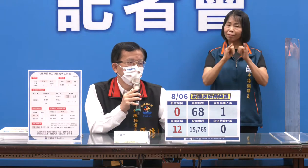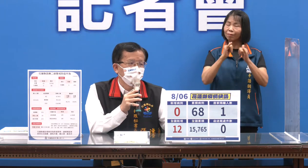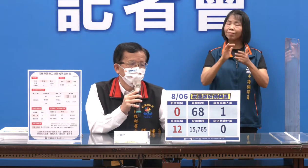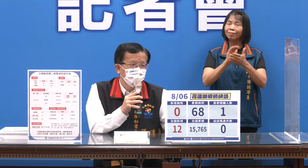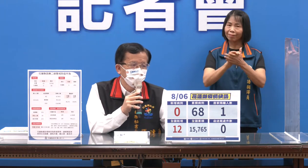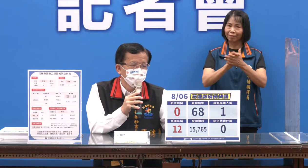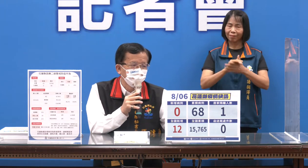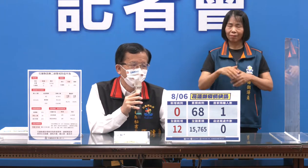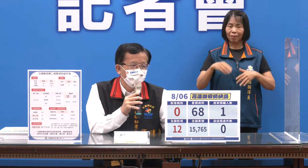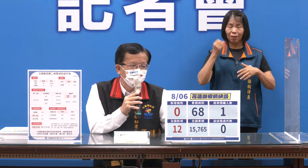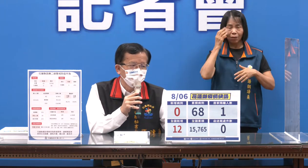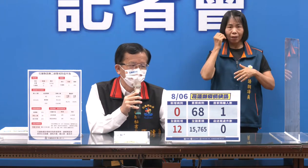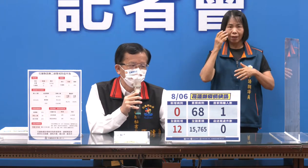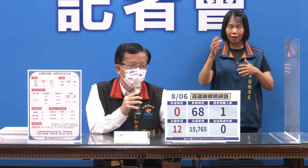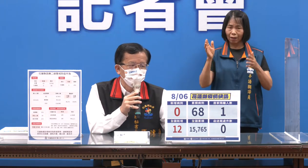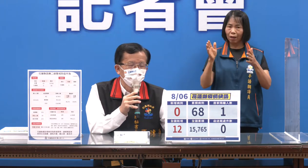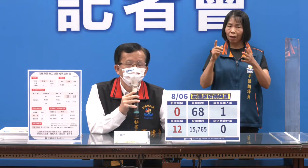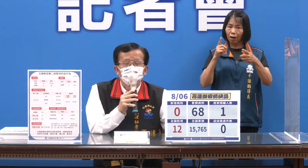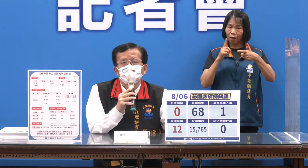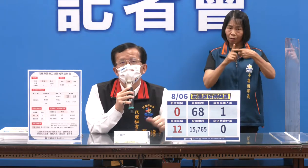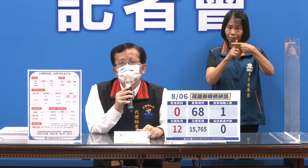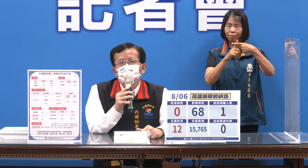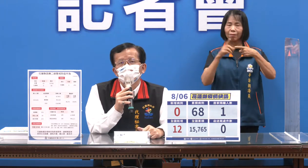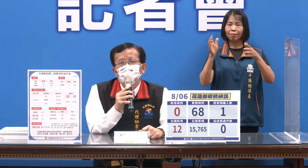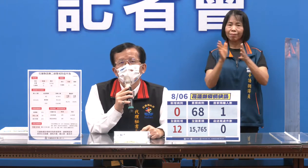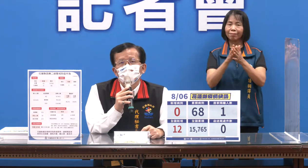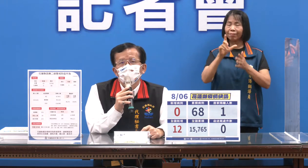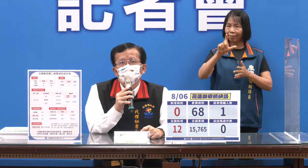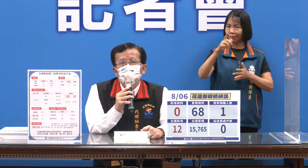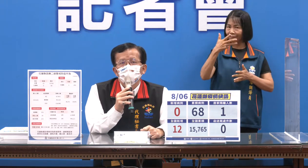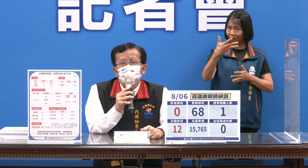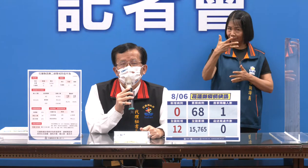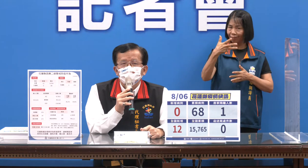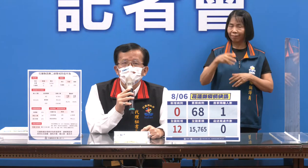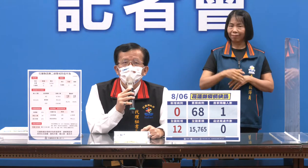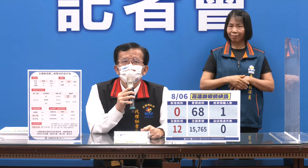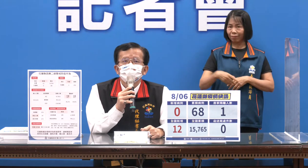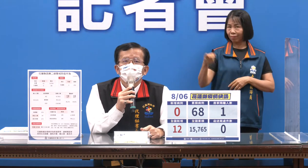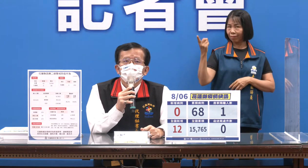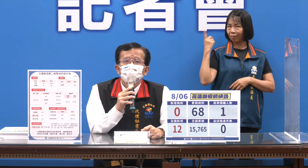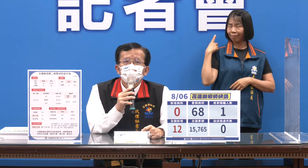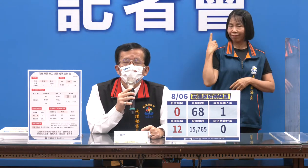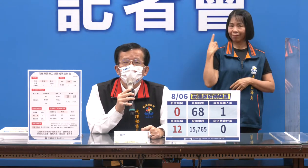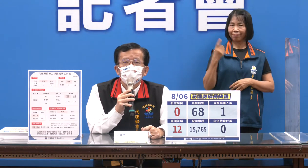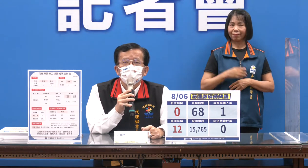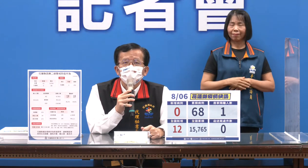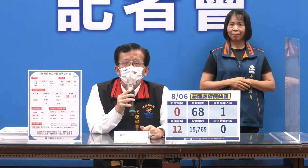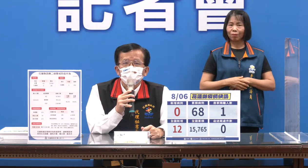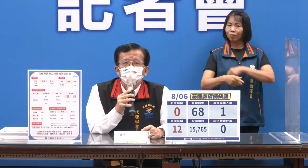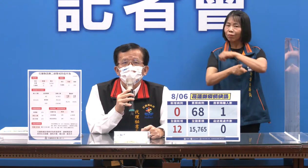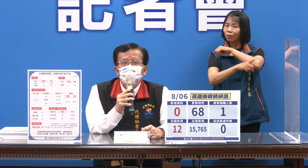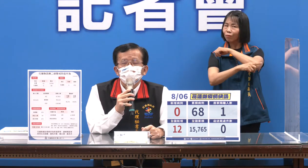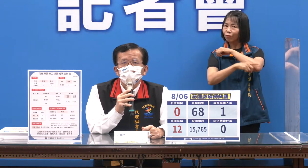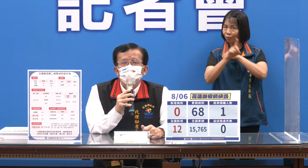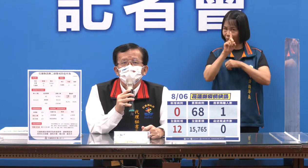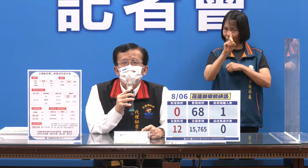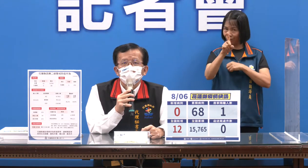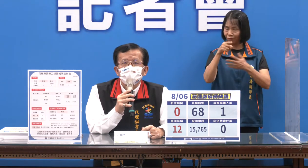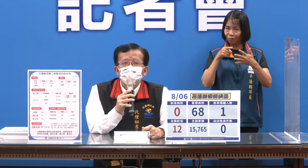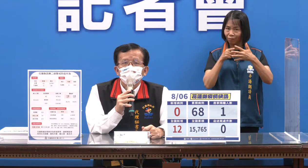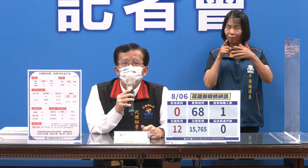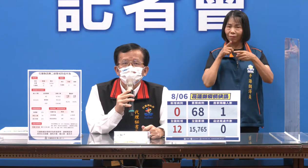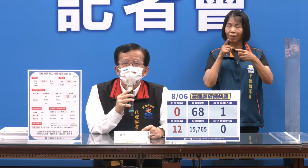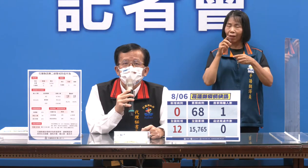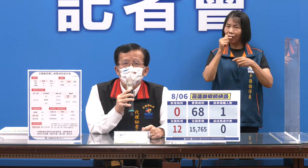县累计68例的确诊的病例当中，昨天最后一位确诊